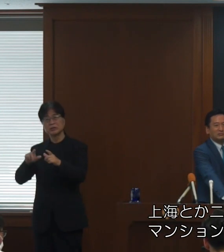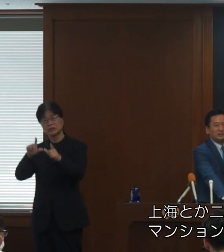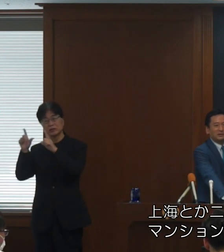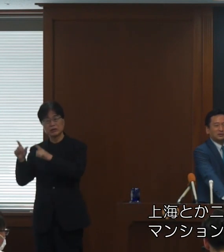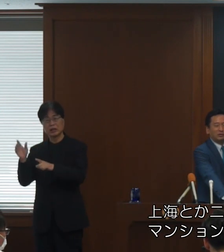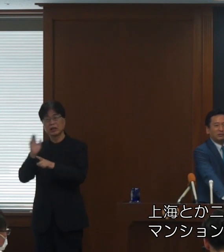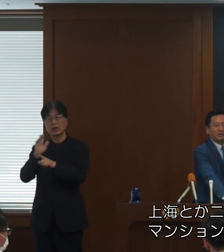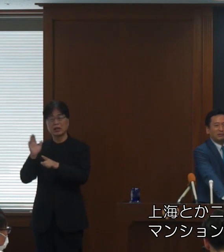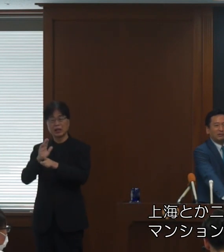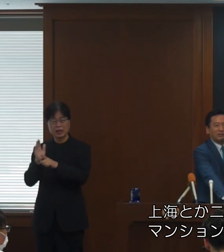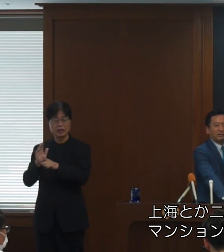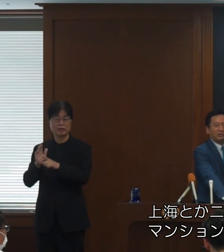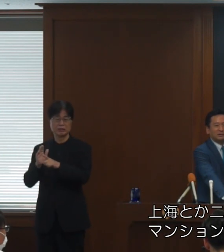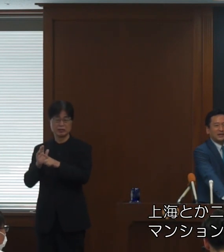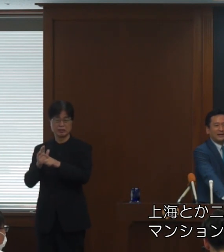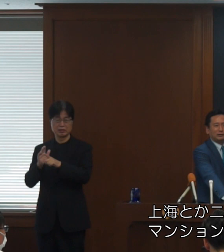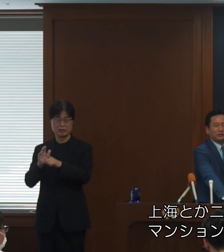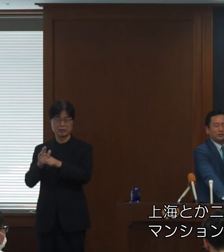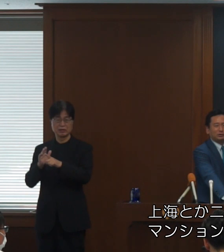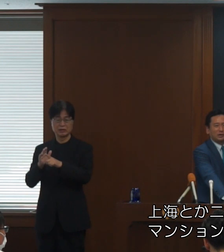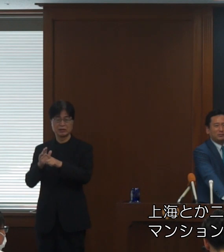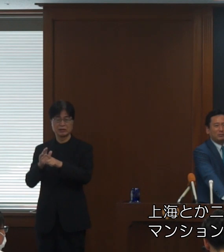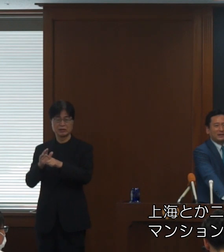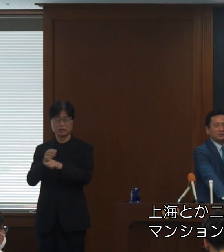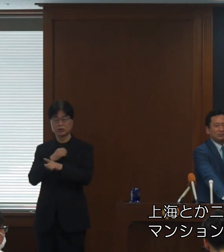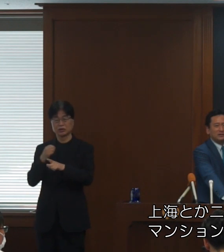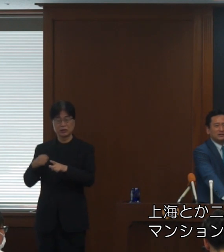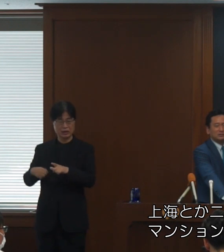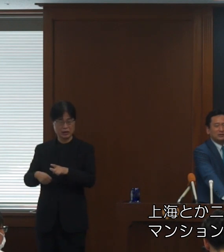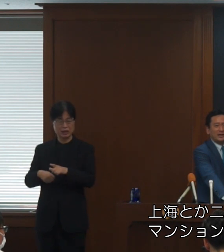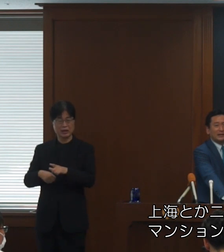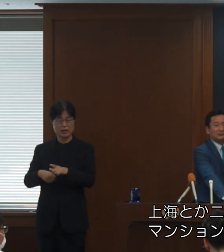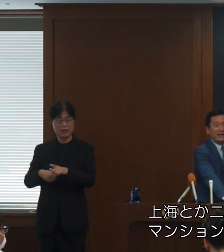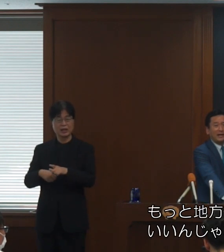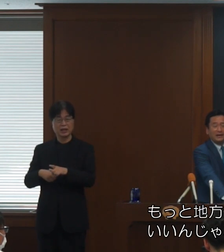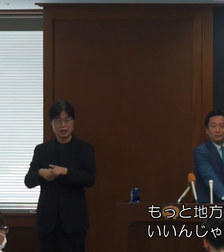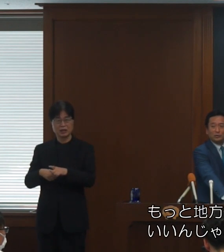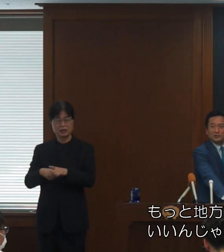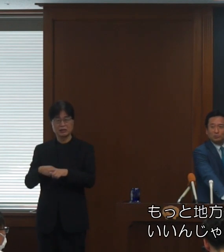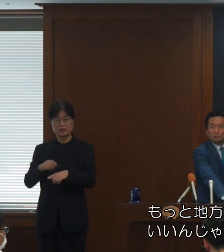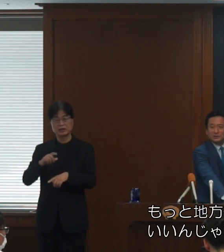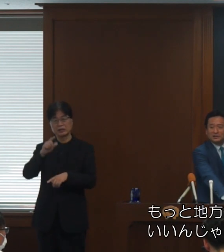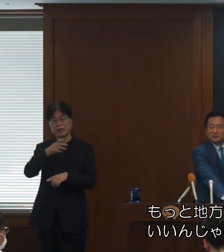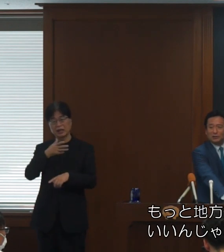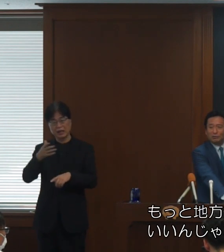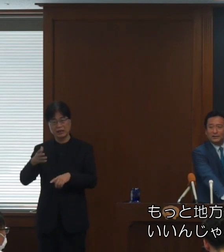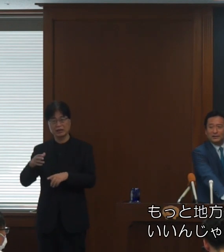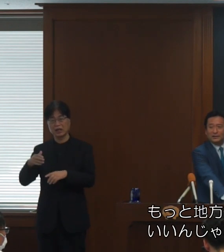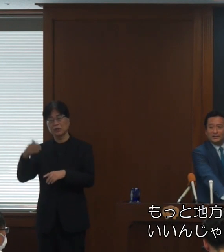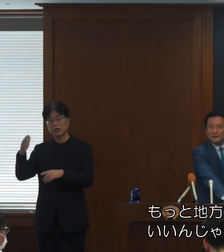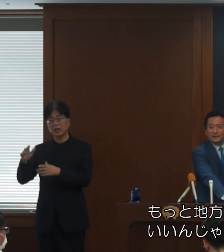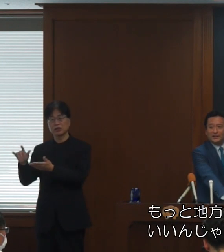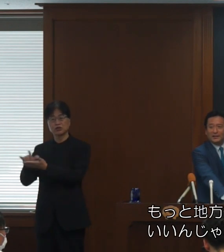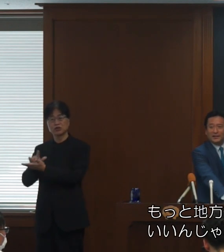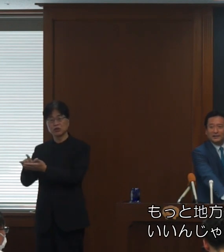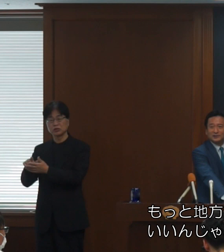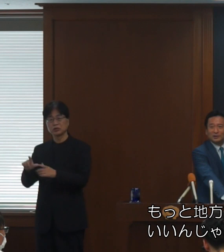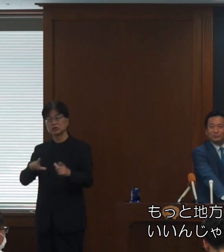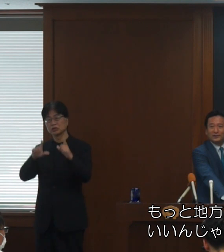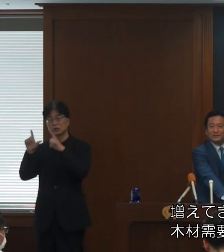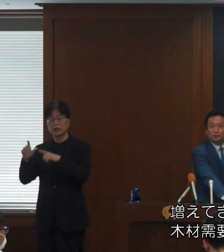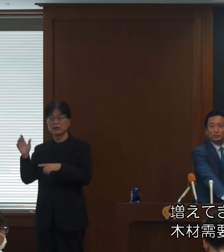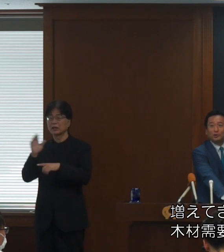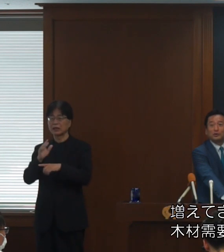かというあの何でしょう上海とかニューヨークとかもうマンションに住むんではなくてもっと地方都市に住んだ方がいいんじゃない